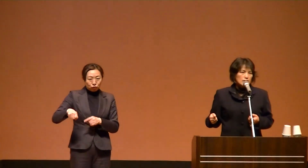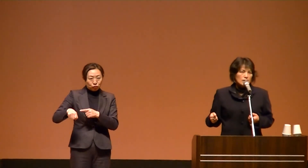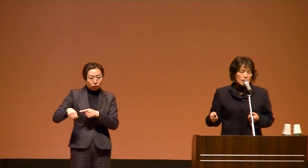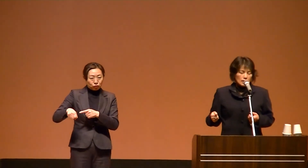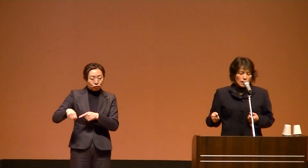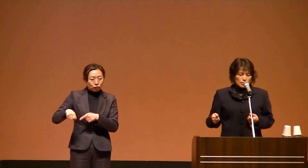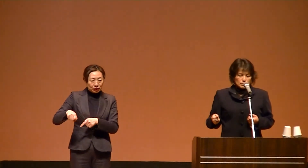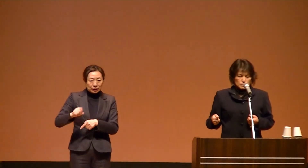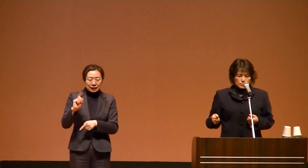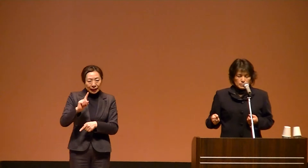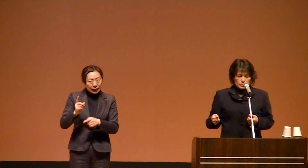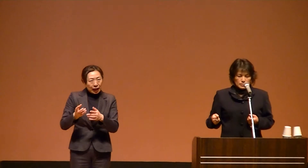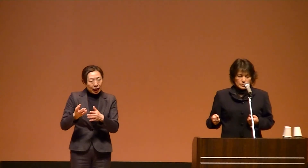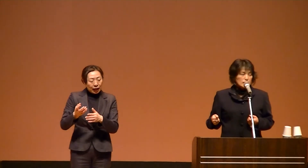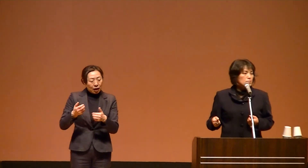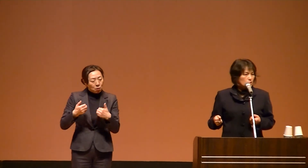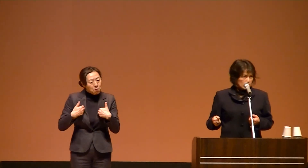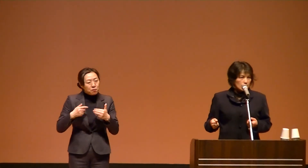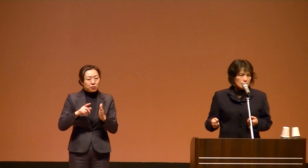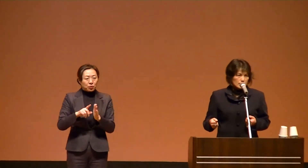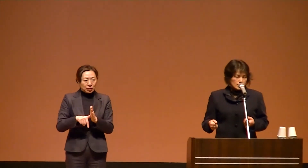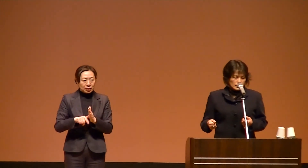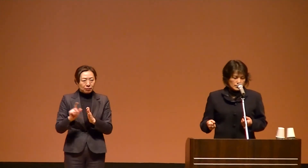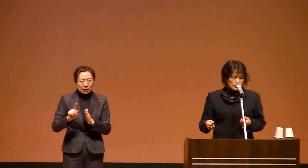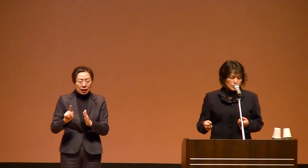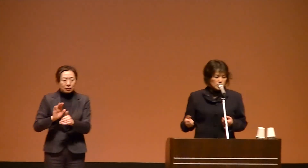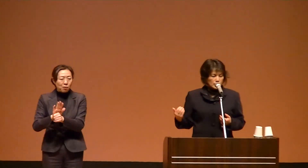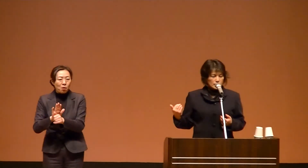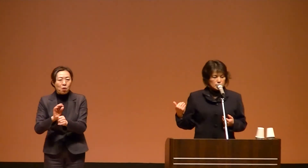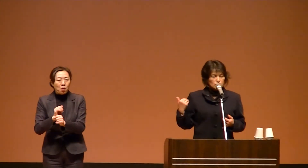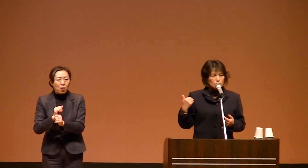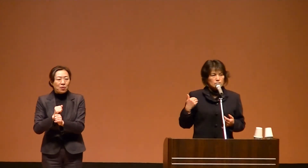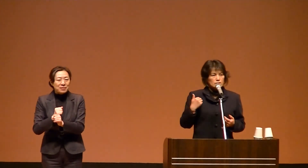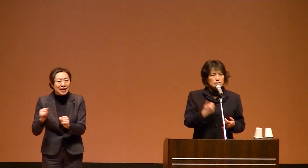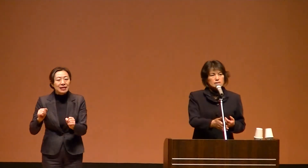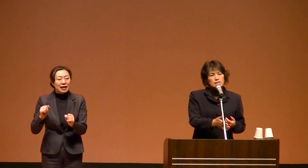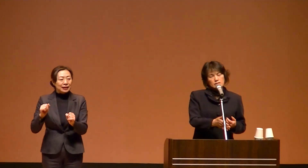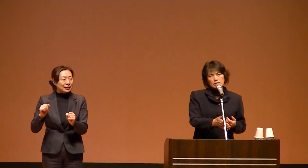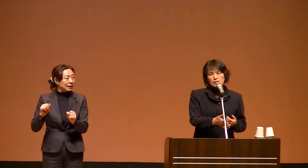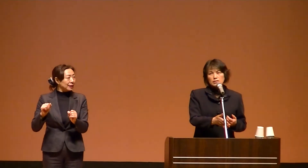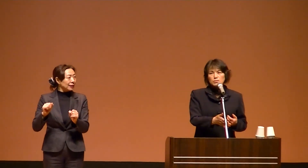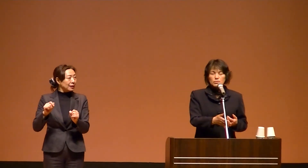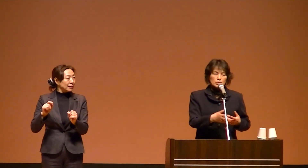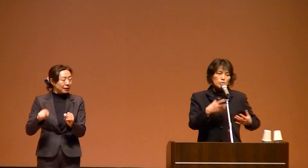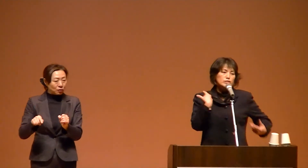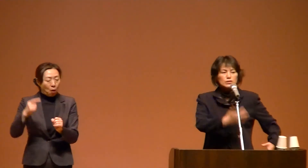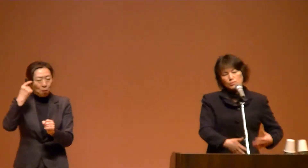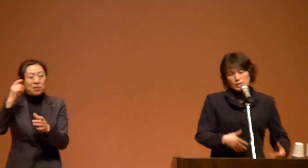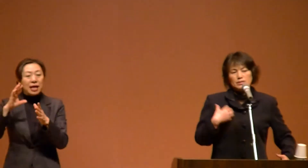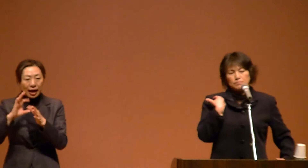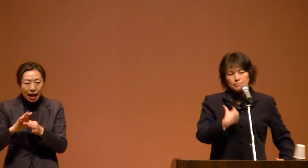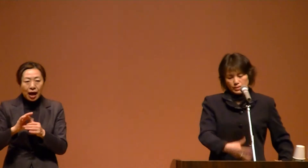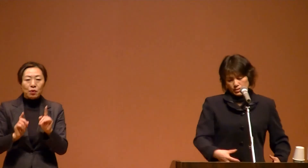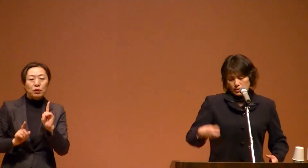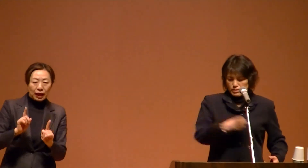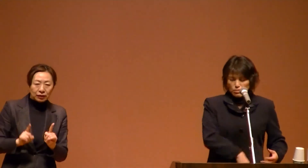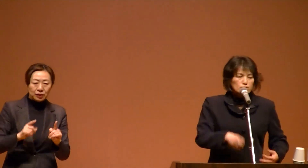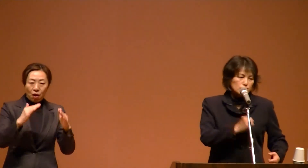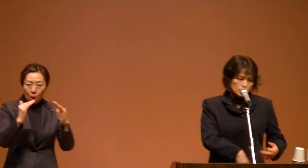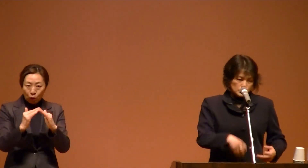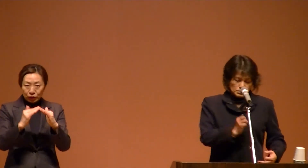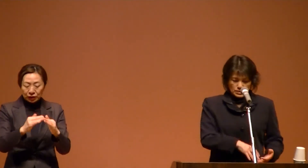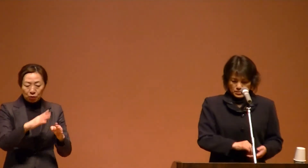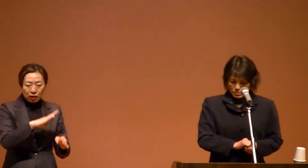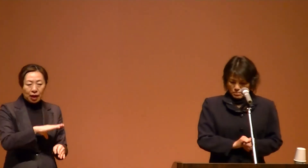った時に何もできない、それで一度自宅に戻ってポシェットに荷